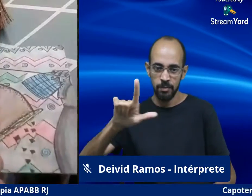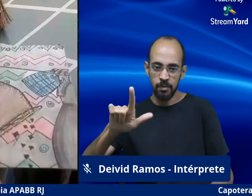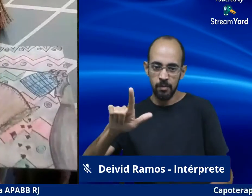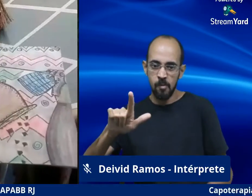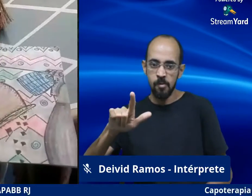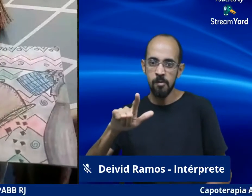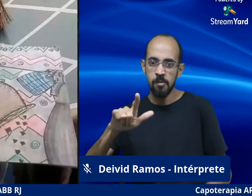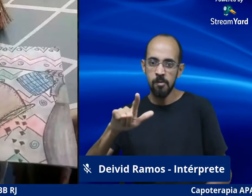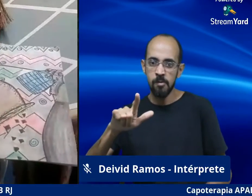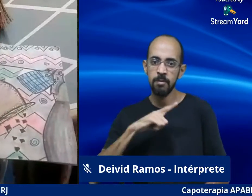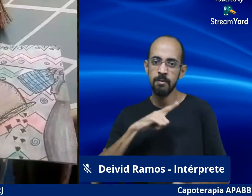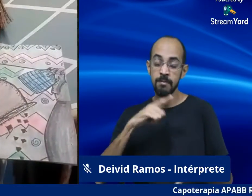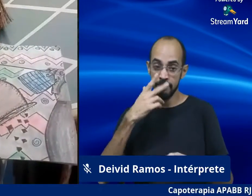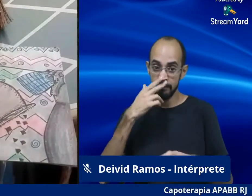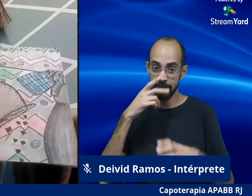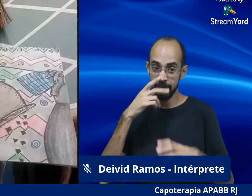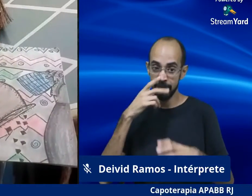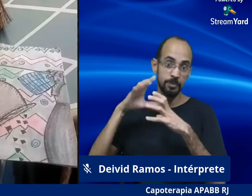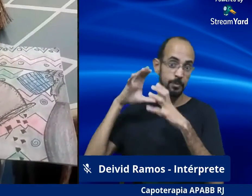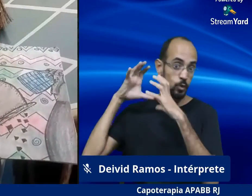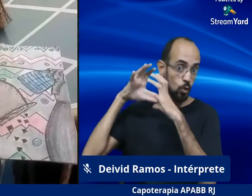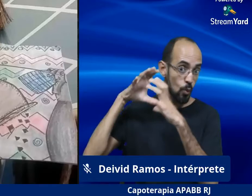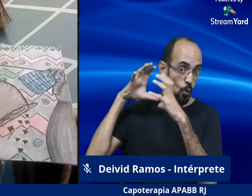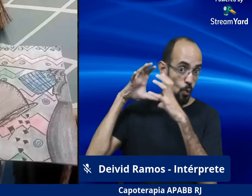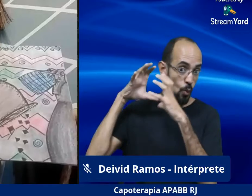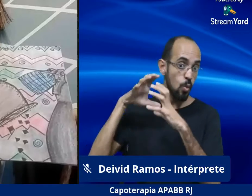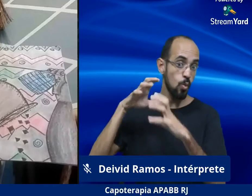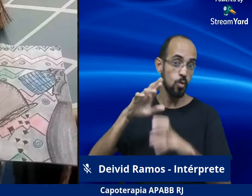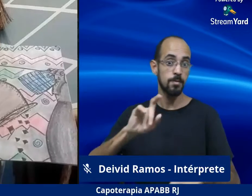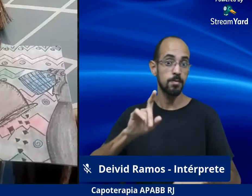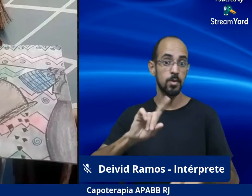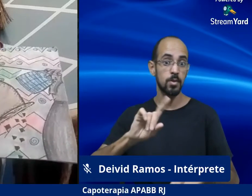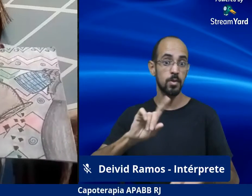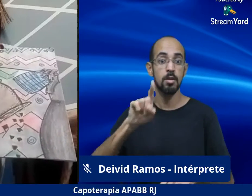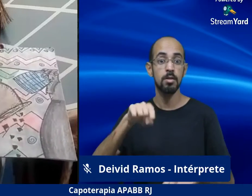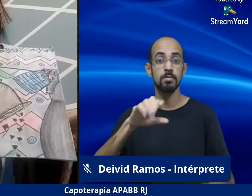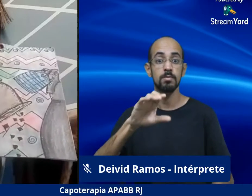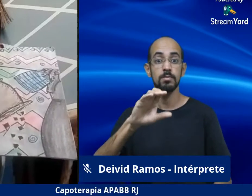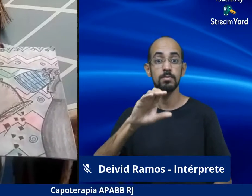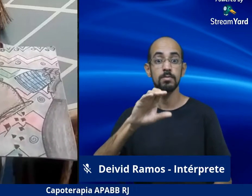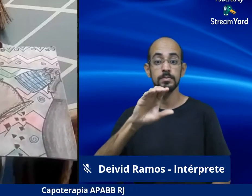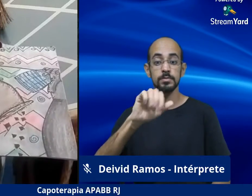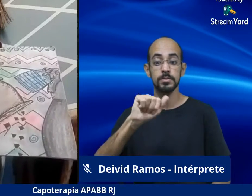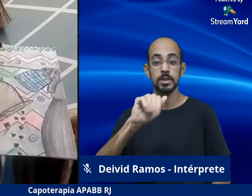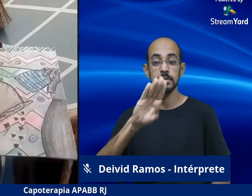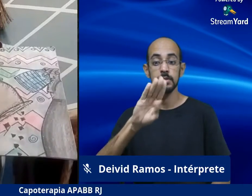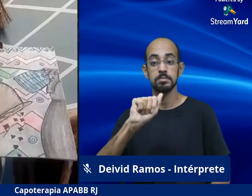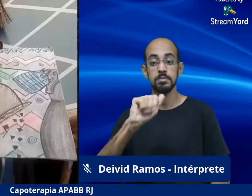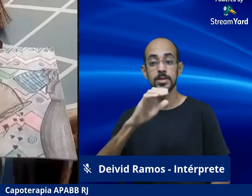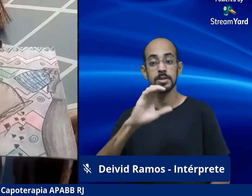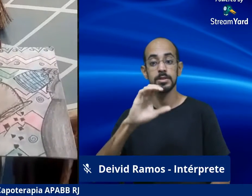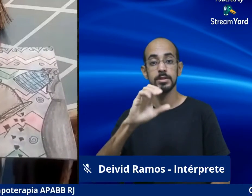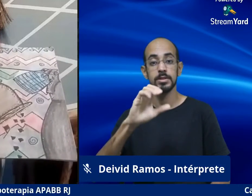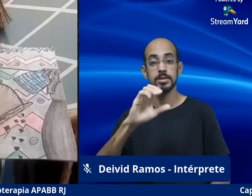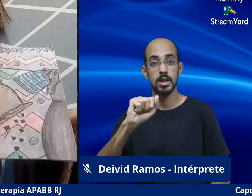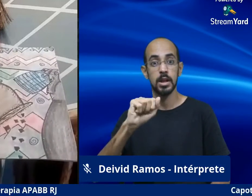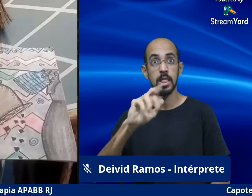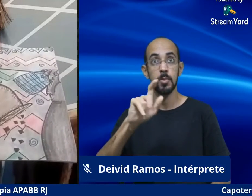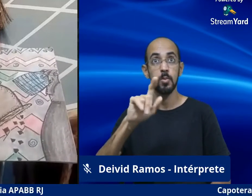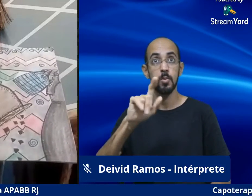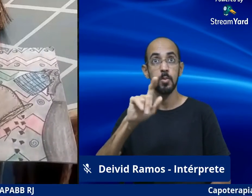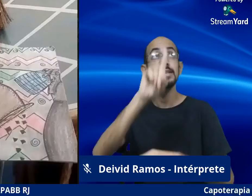coco, muitas pessoas acham que é um coco, na verdade é uma cabaça. Em vez de dar lá em cima na árvore, ela dá no